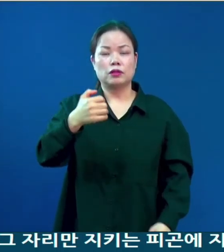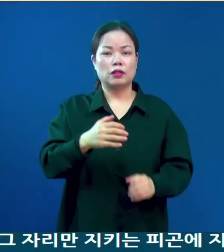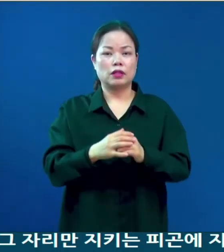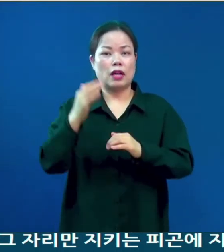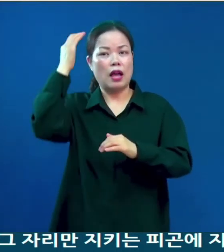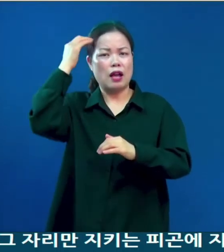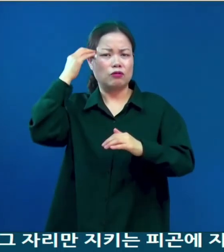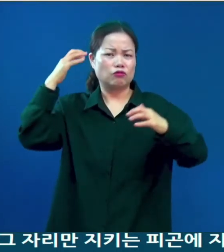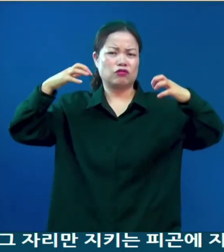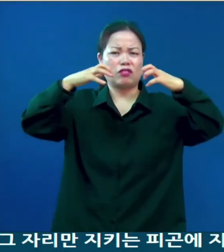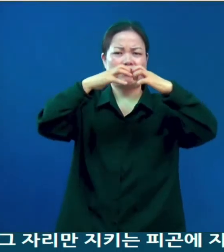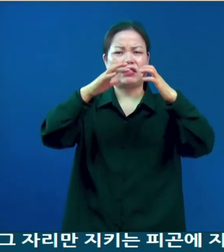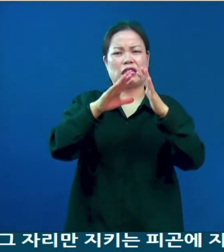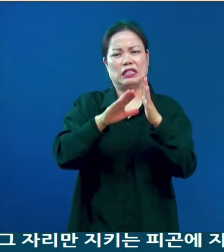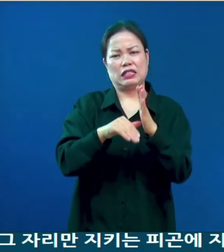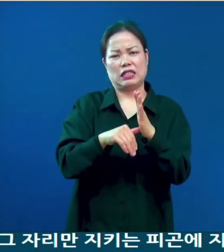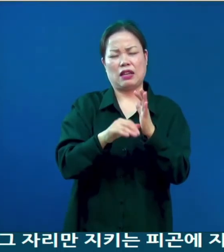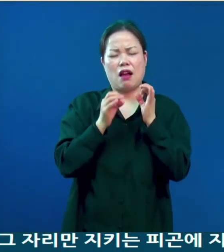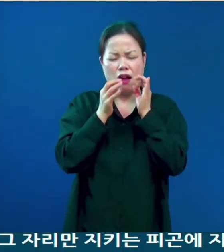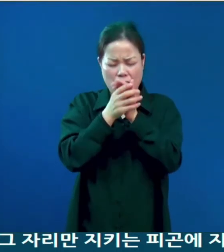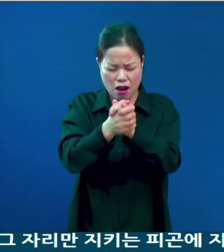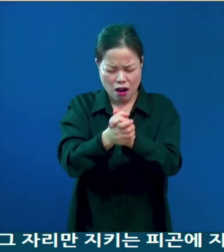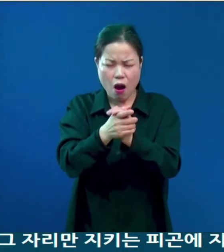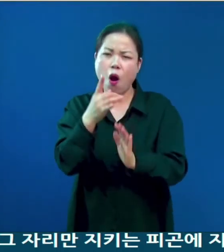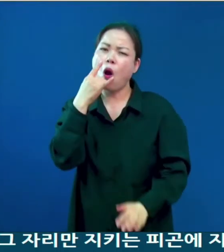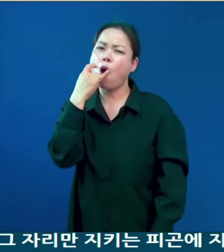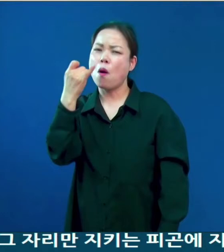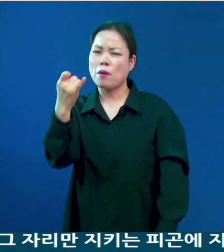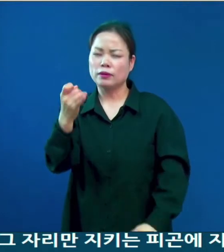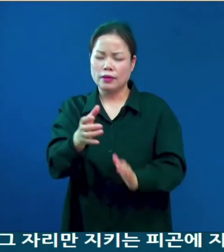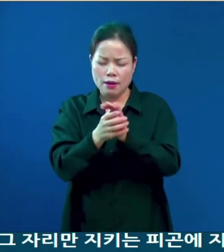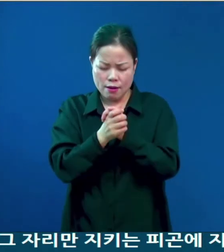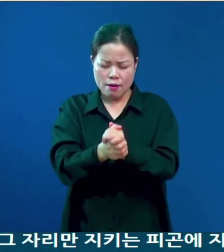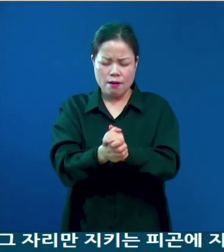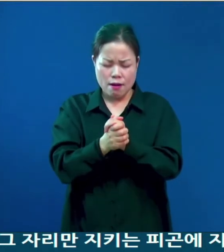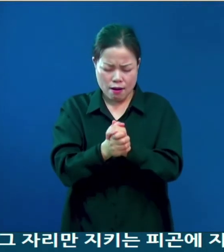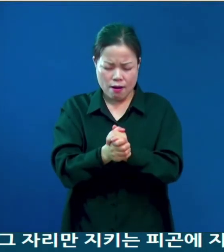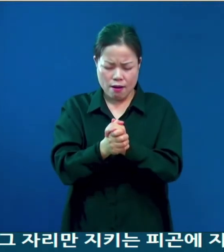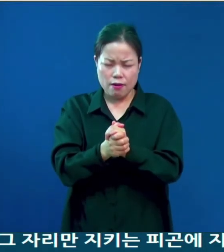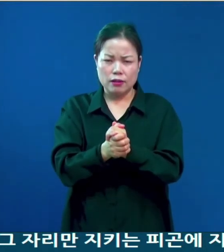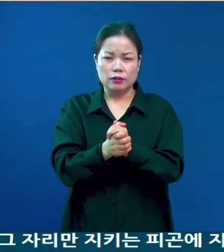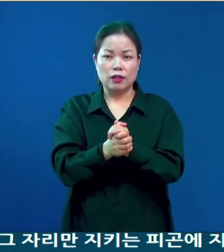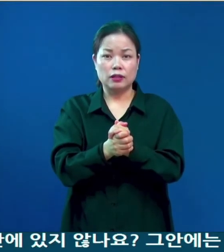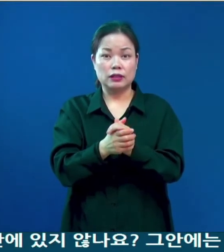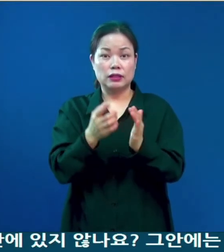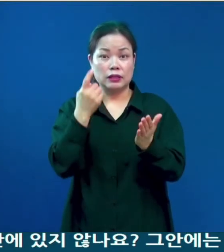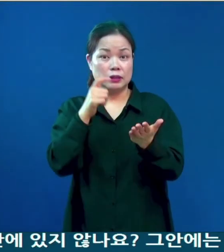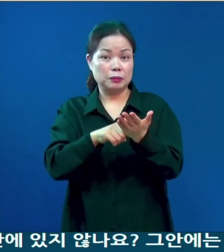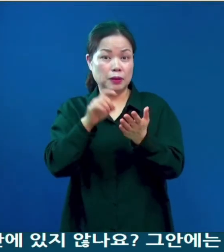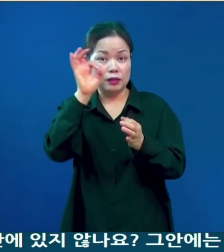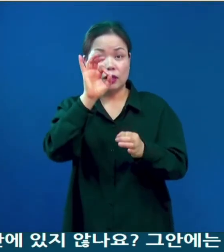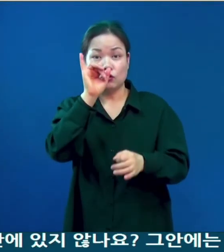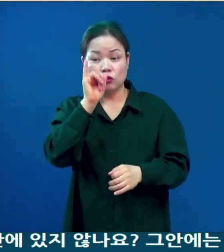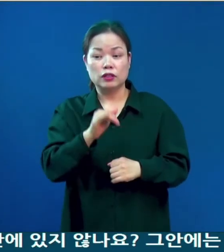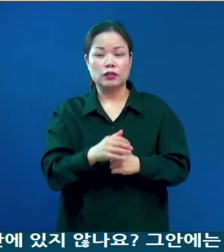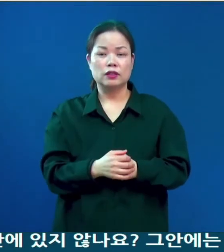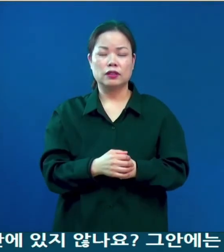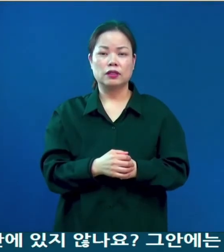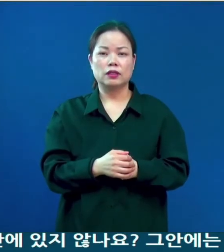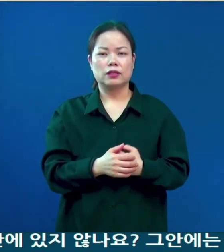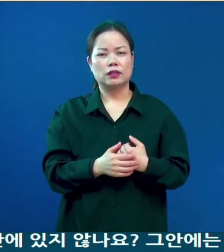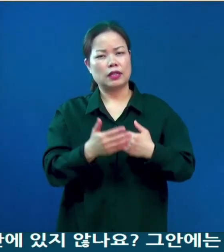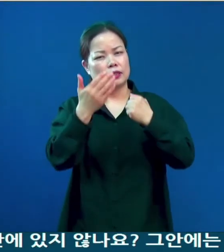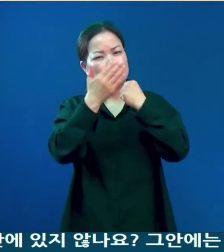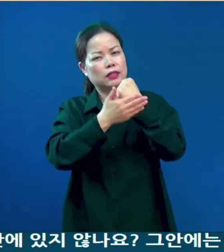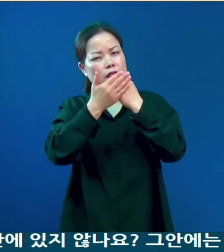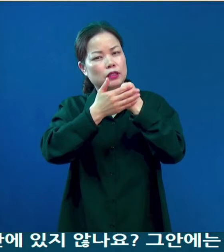전쟁 시기에 간절히 기도하는 한 어머니의 사진을 이렇게 찍어 놓은 겁니다. 쉽게 찾아보실 수 있는데, 제가 이